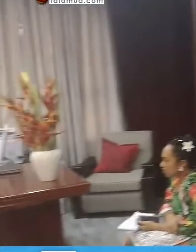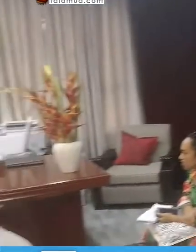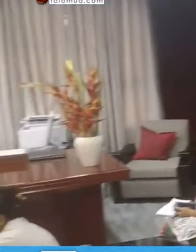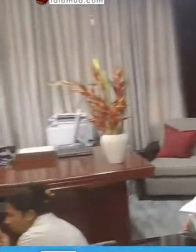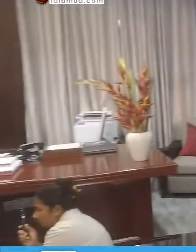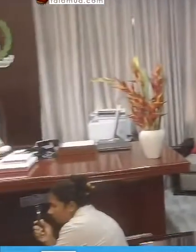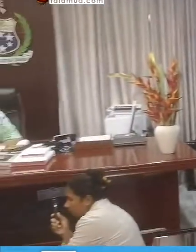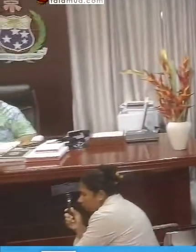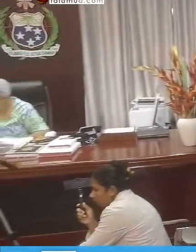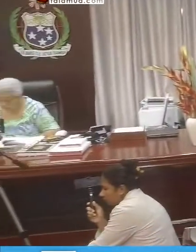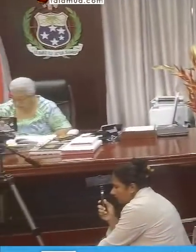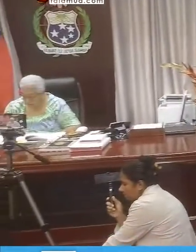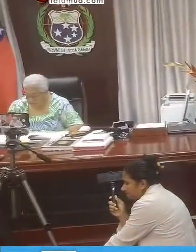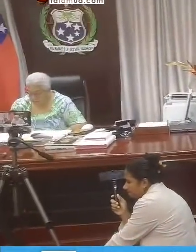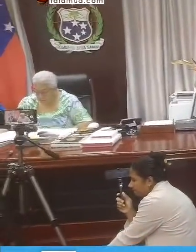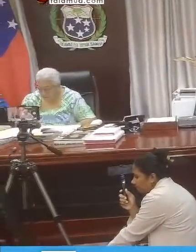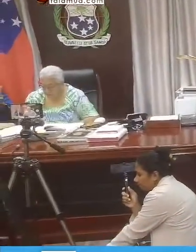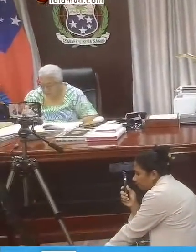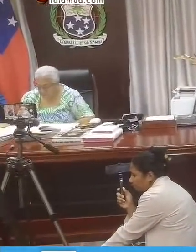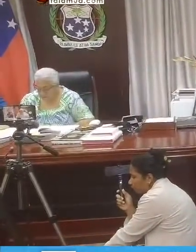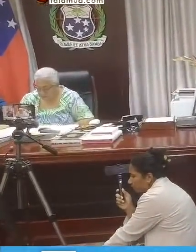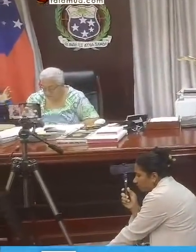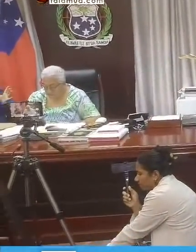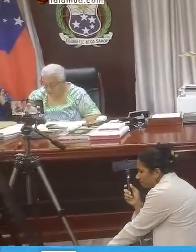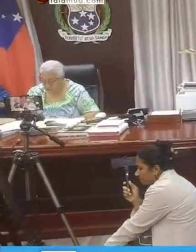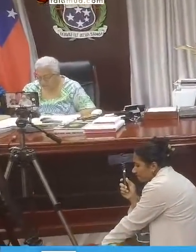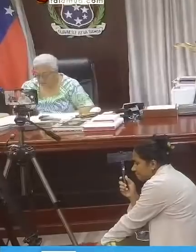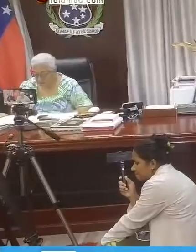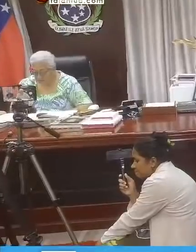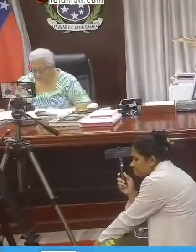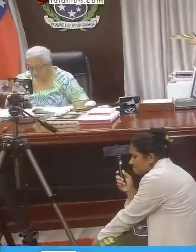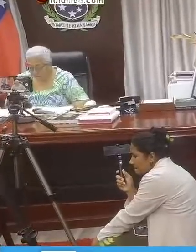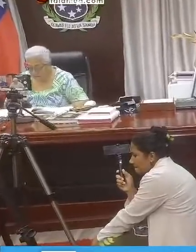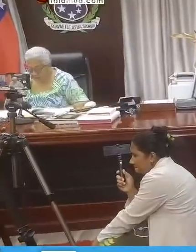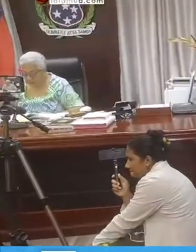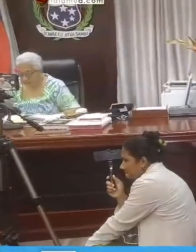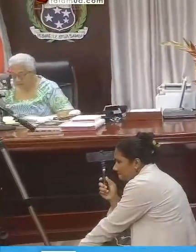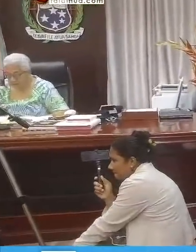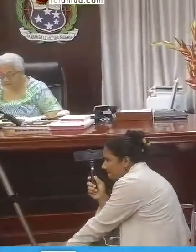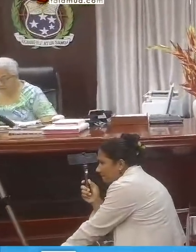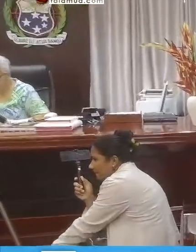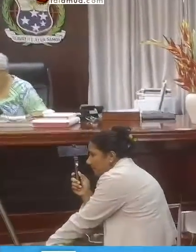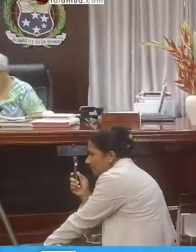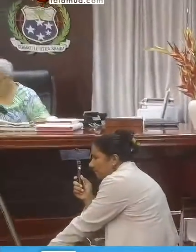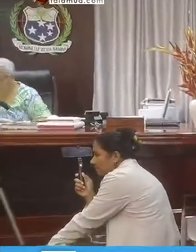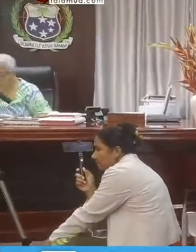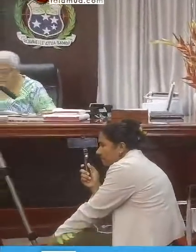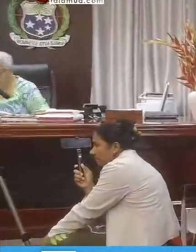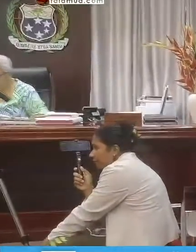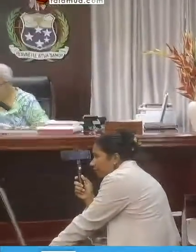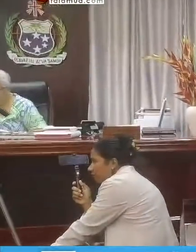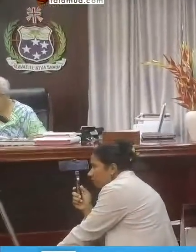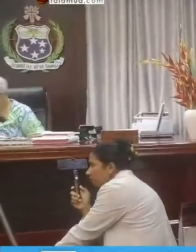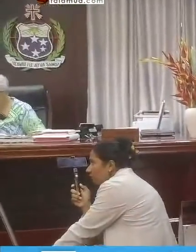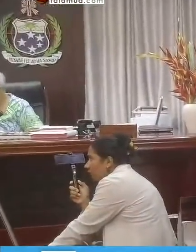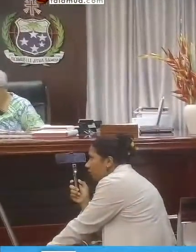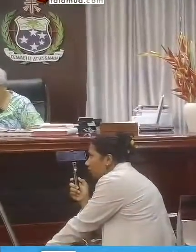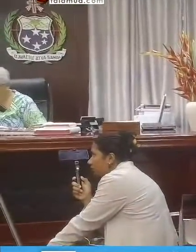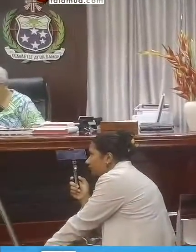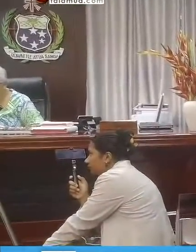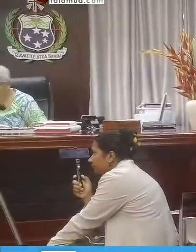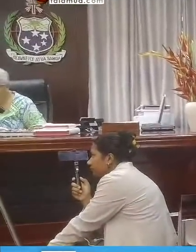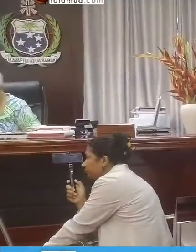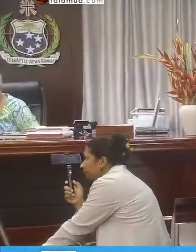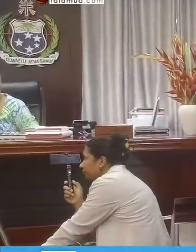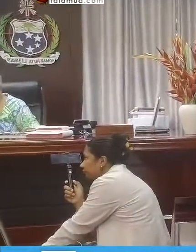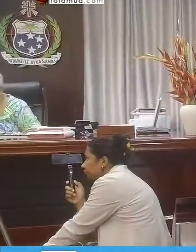tavale mo tai le tua ngai Apia na o se vai nga o me portion le batu o ko e se ama mo le to mi no mai ta vale e po